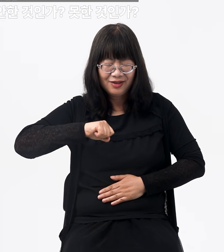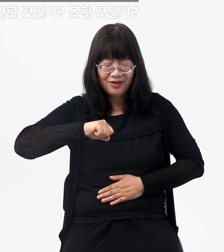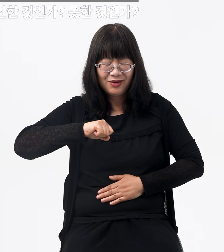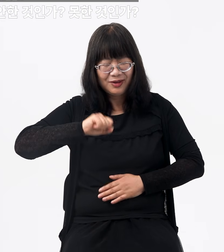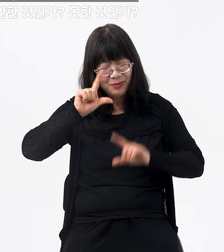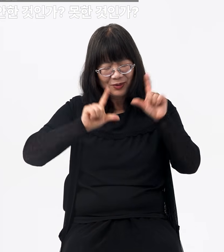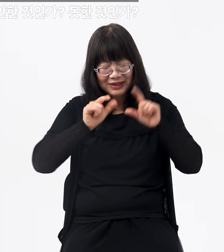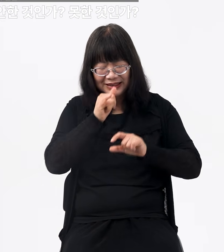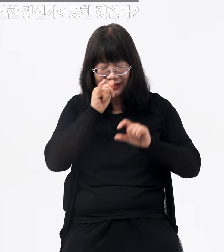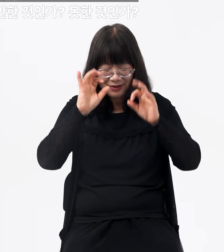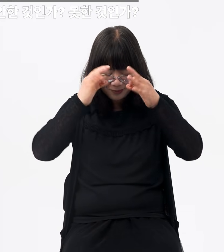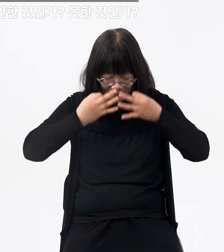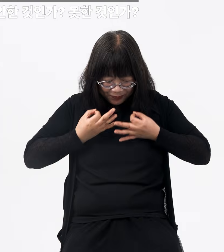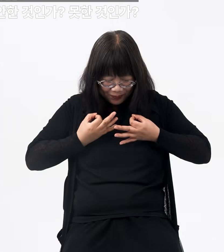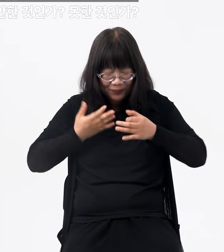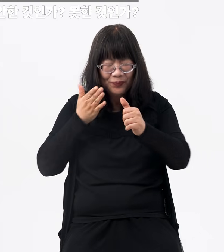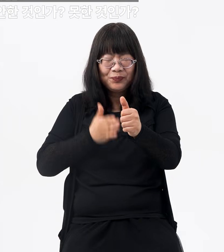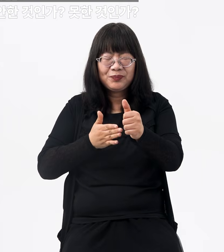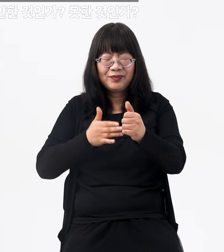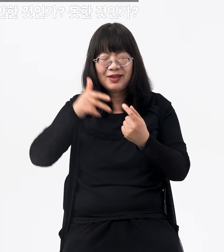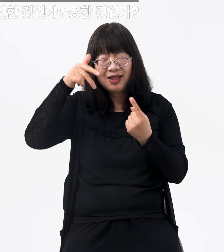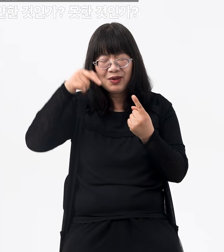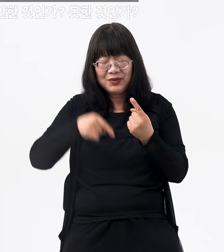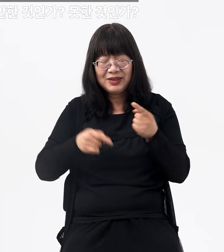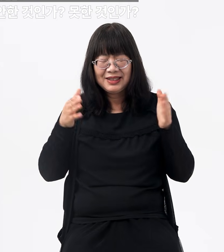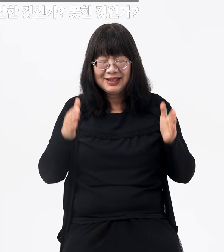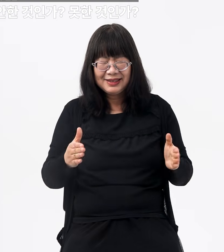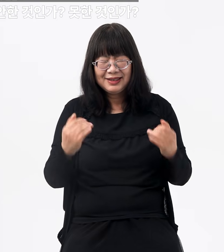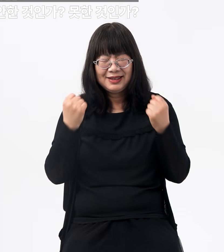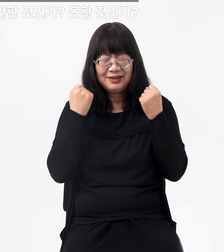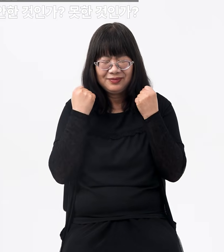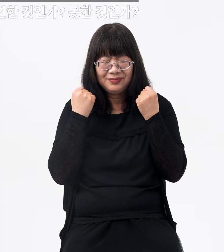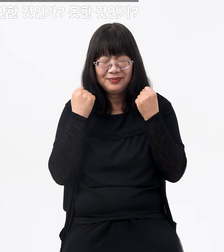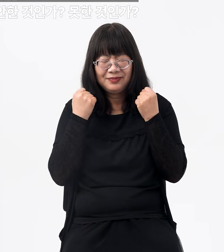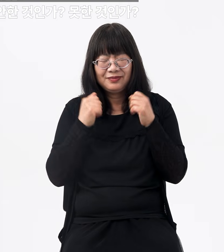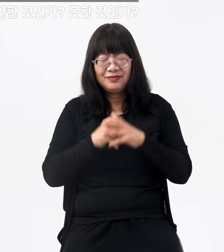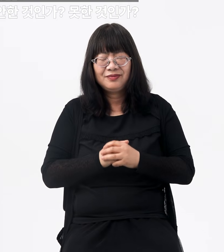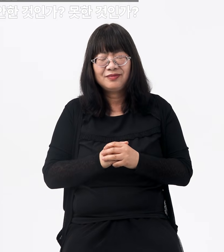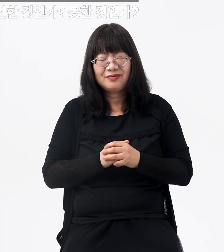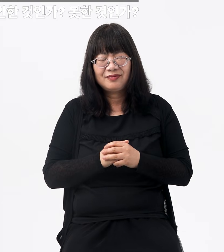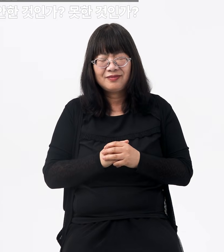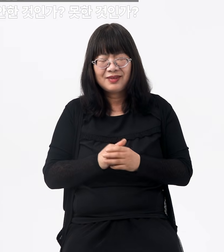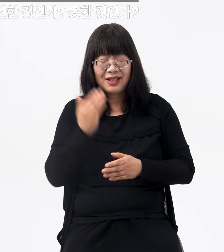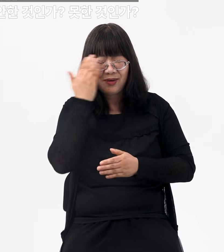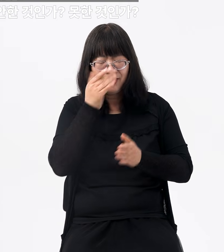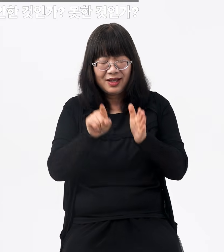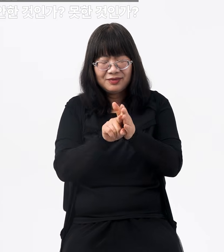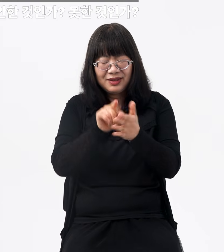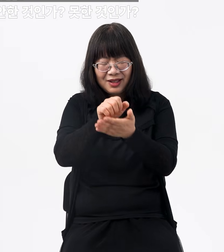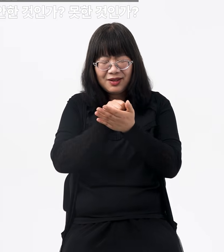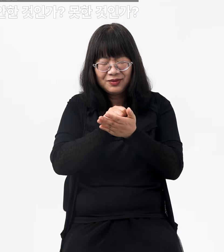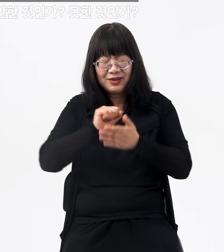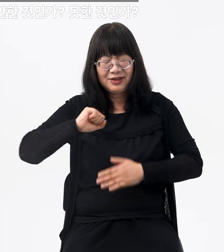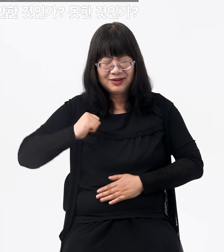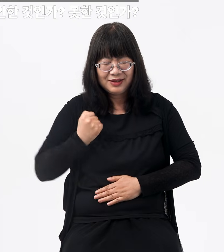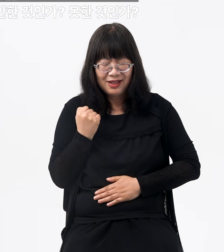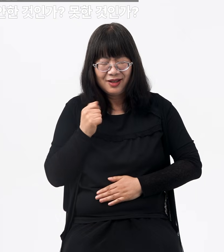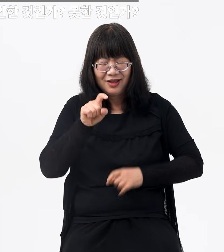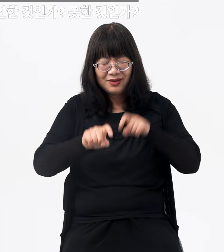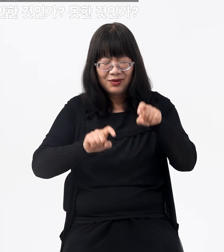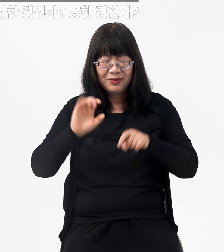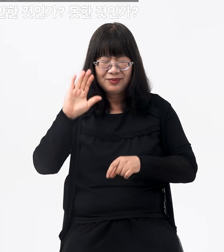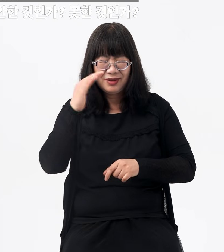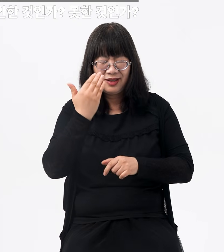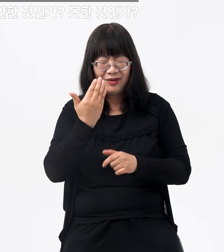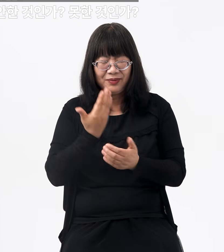없는지를 돌아보시고, 또 한 주를 힘있게 담백한 믿음을 가지고 순종하는 걸음이 되게